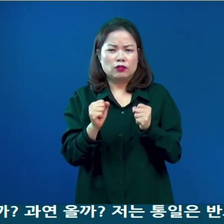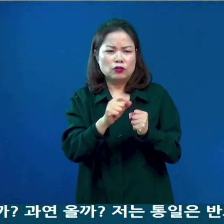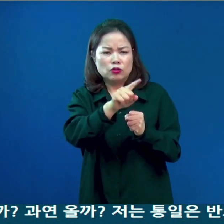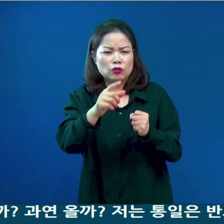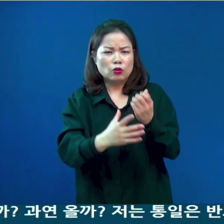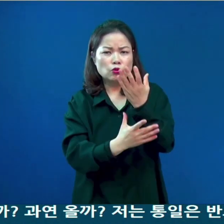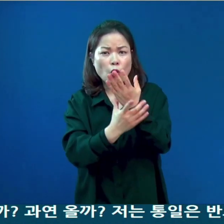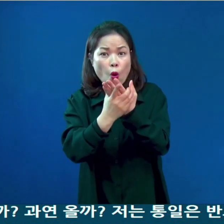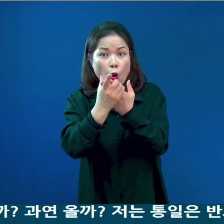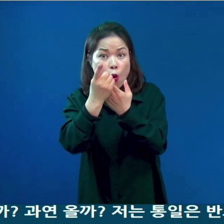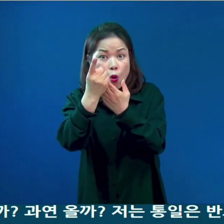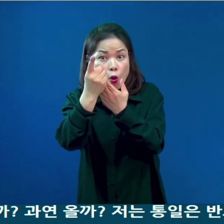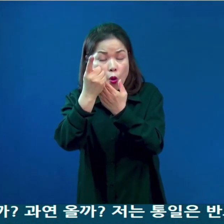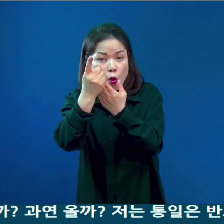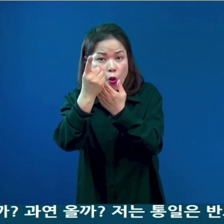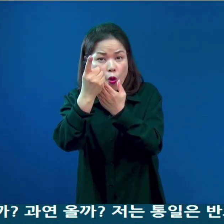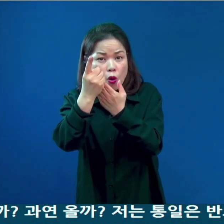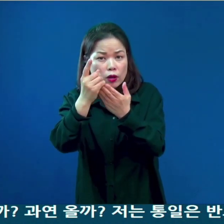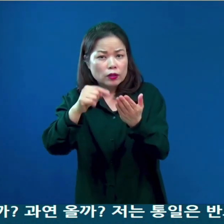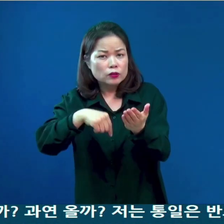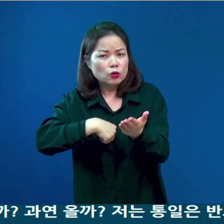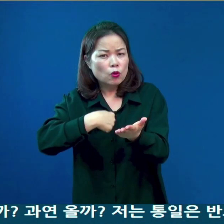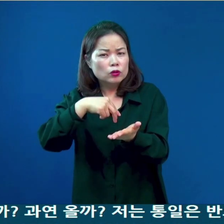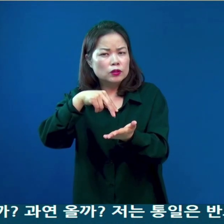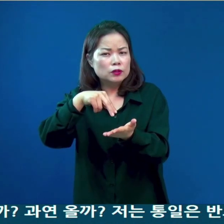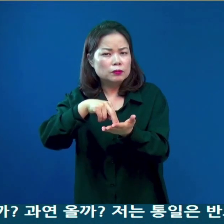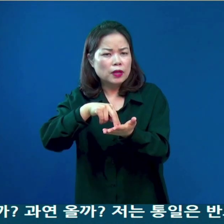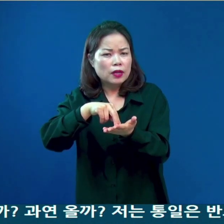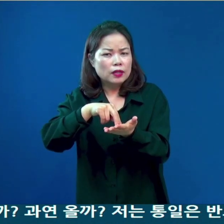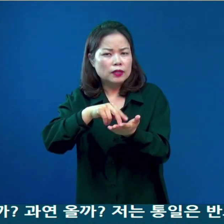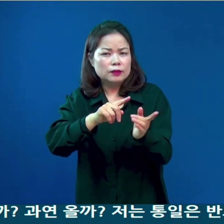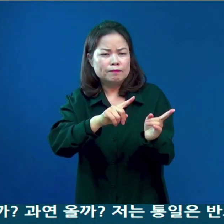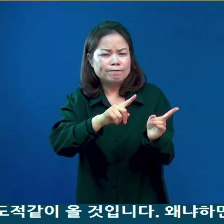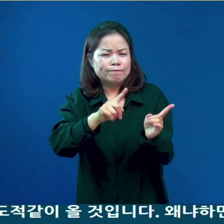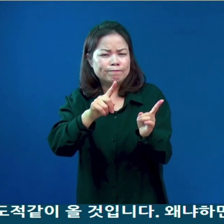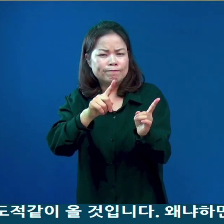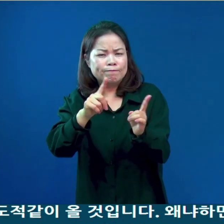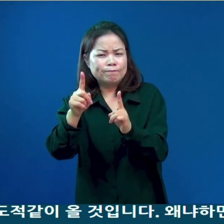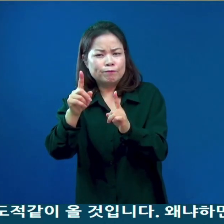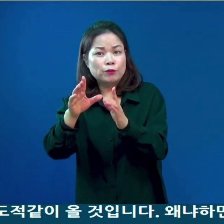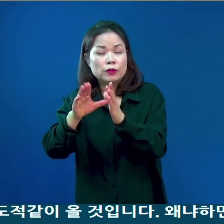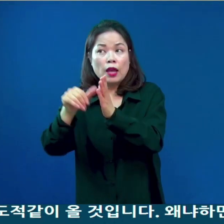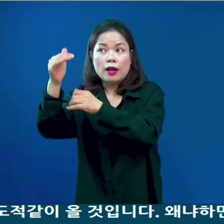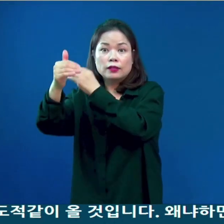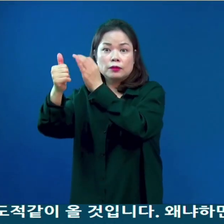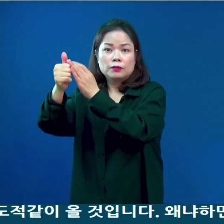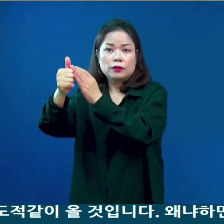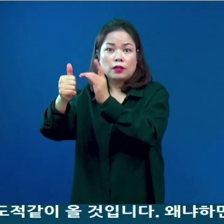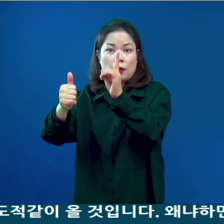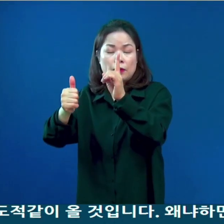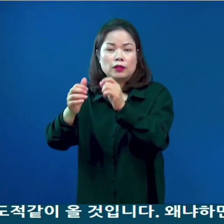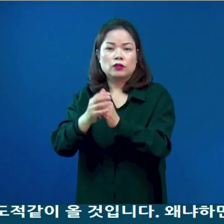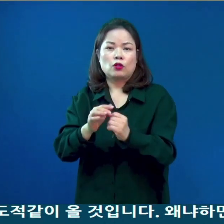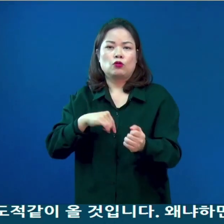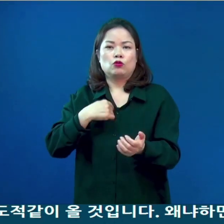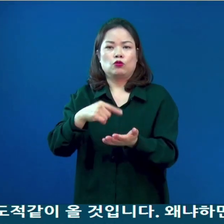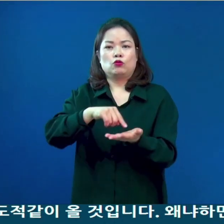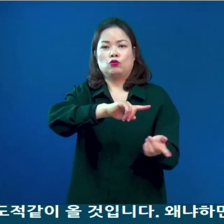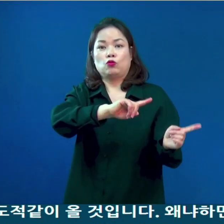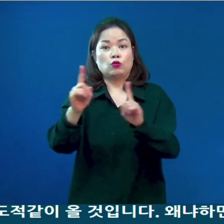독립의 기운이 상승하고 있을 때에 하나님은 한 번에 독립을